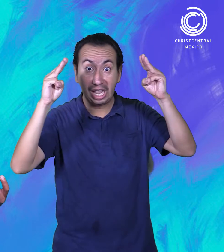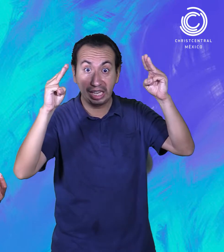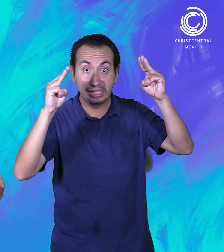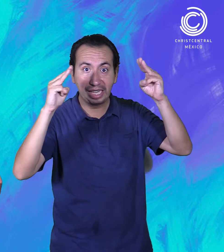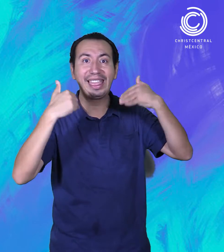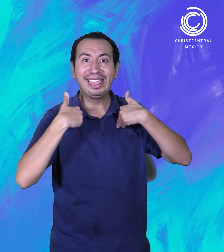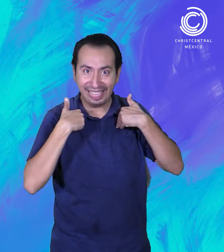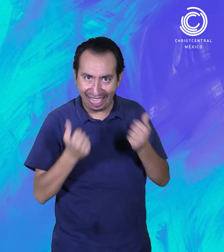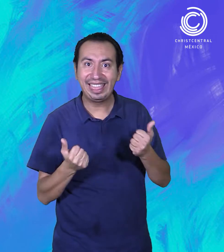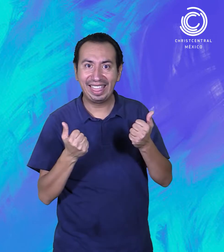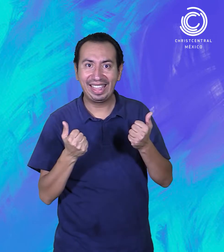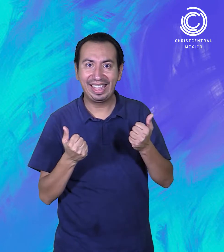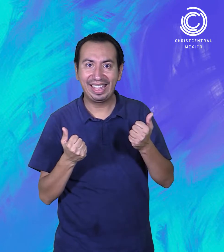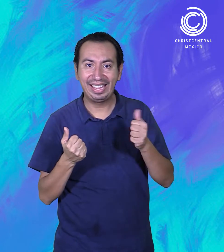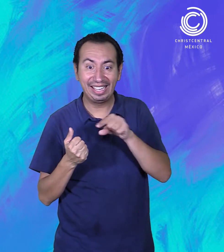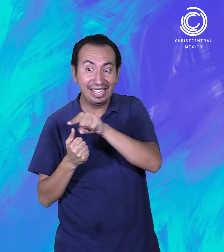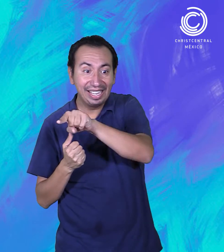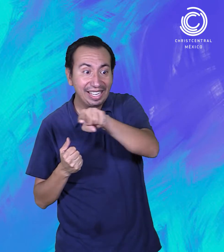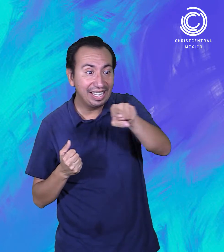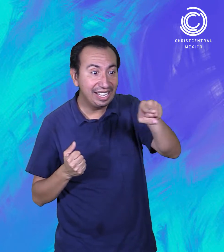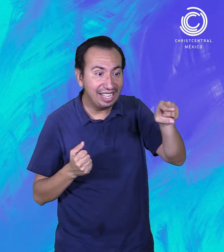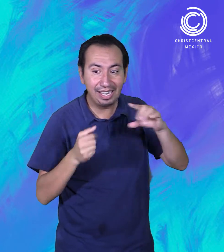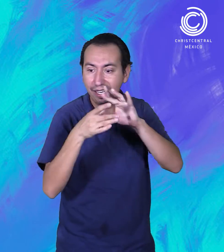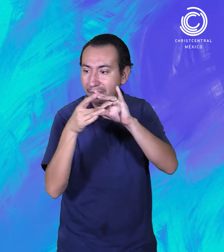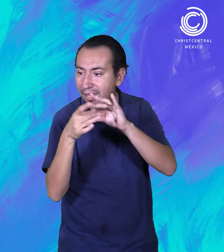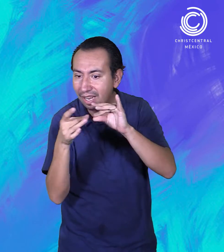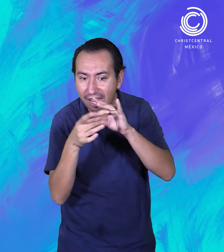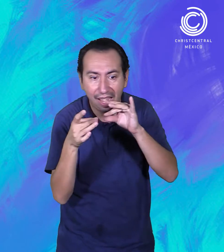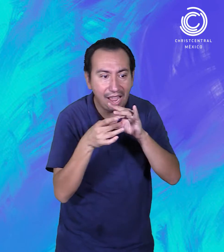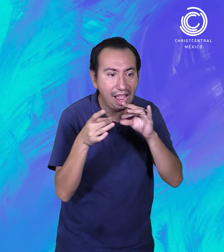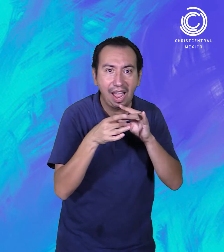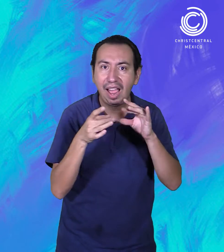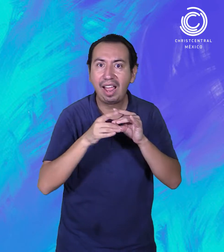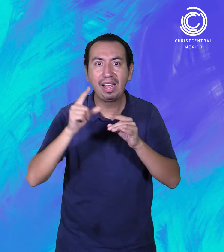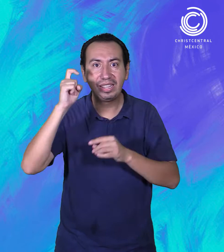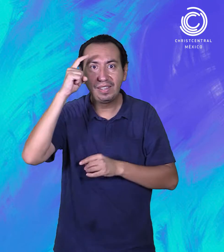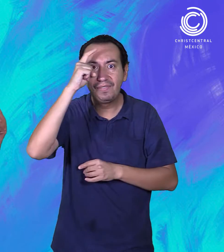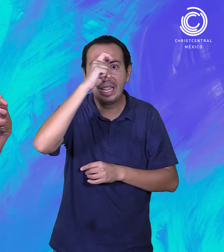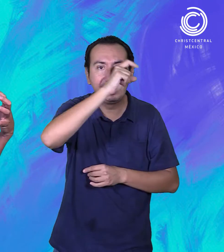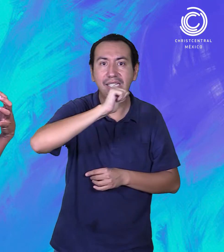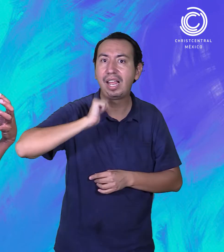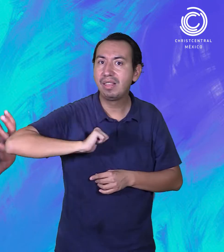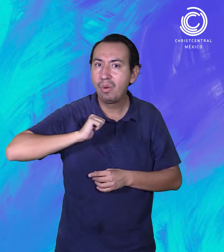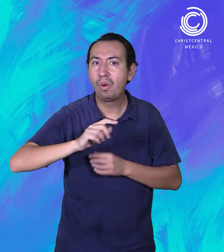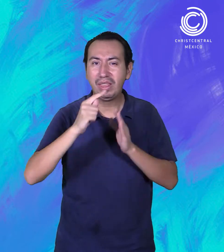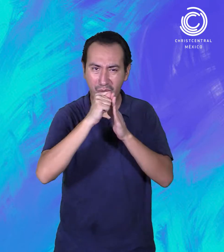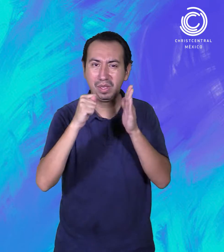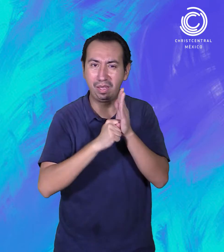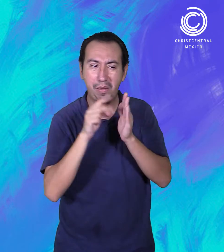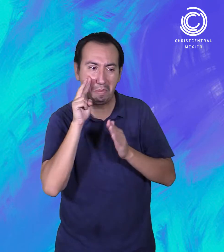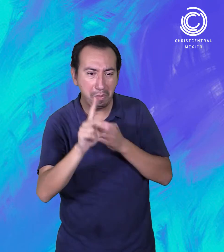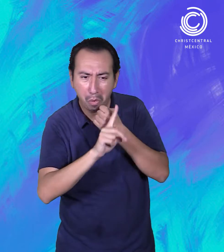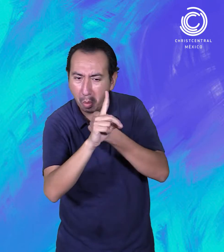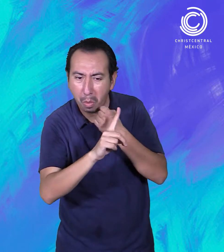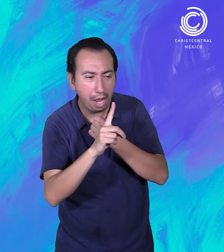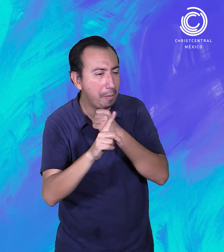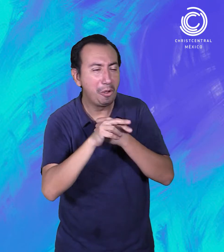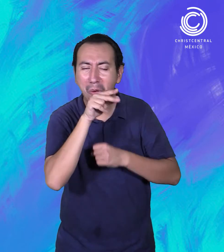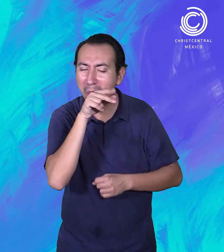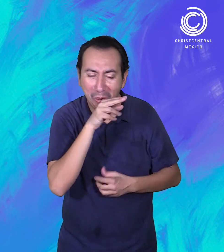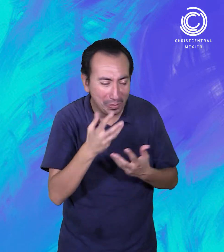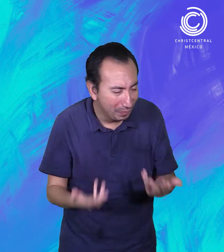está entendiendo que Dios le está tratando de explicar para los tiempos difíciles, para poder hacer posible la vida y estos